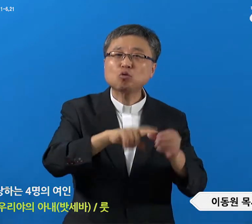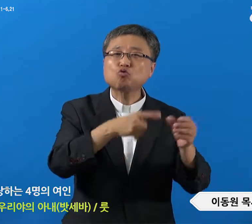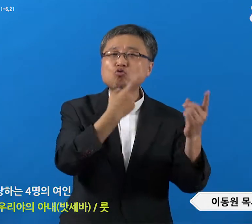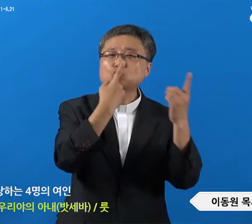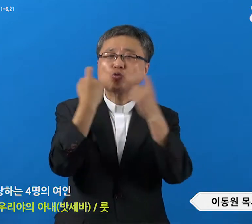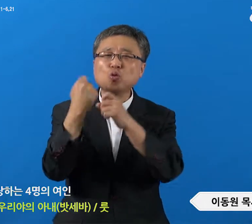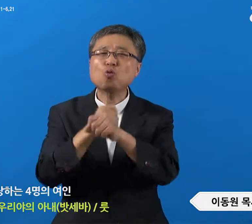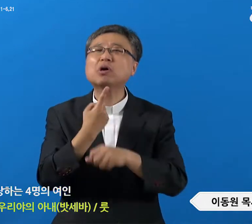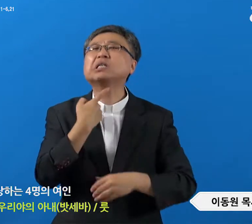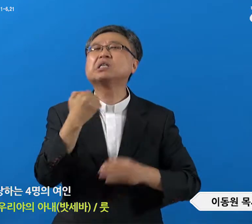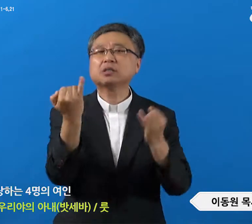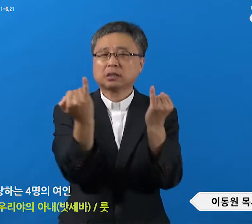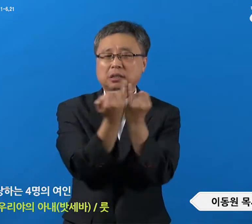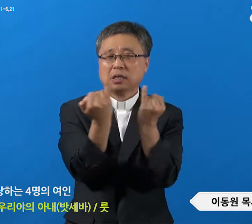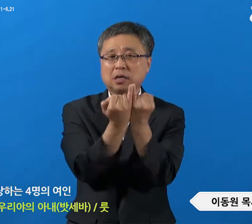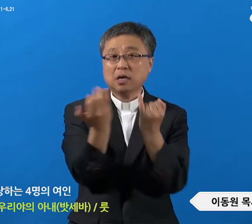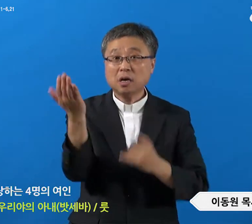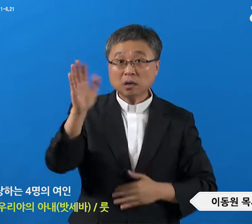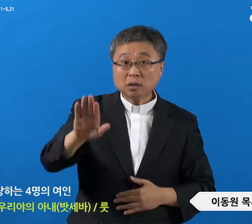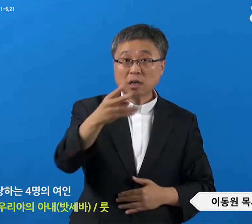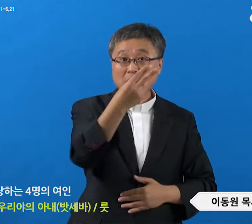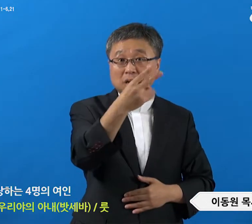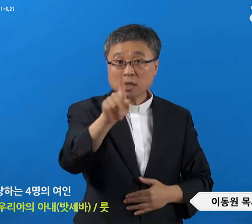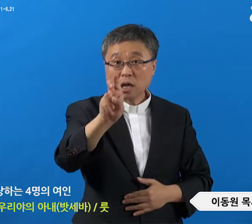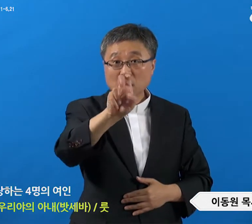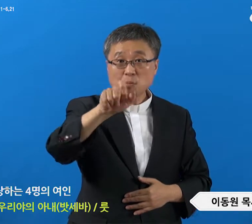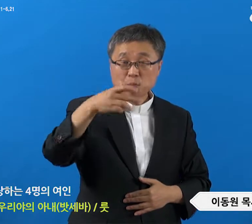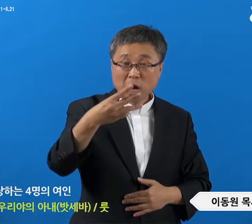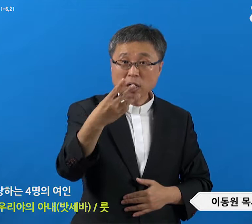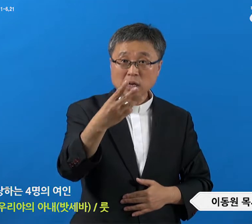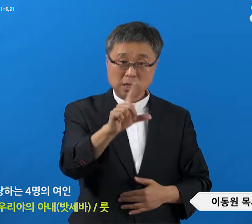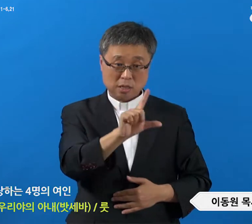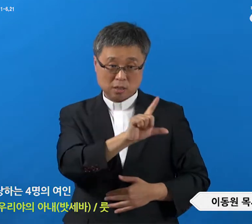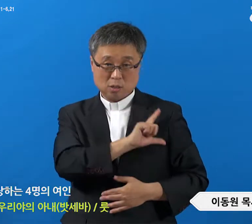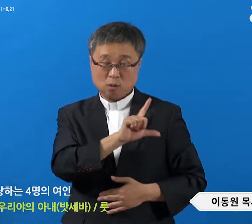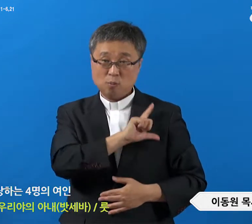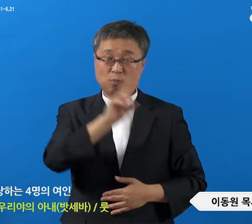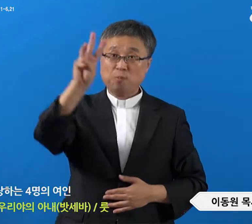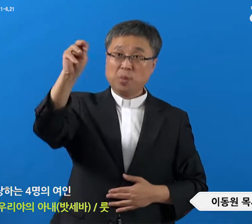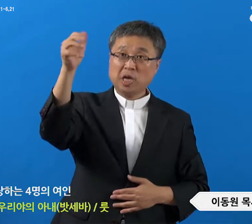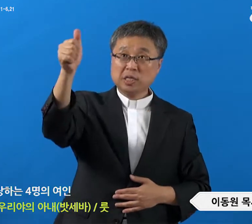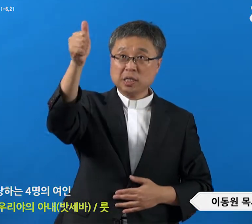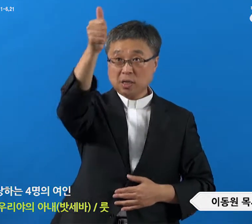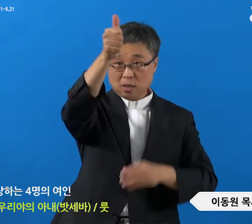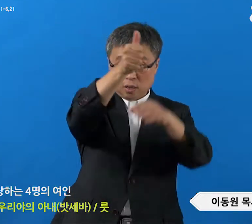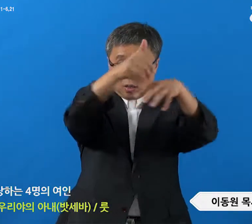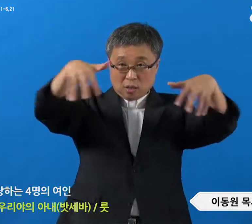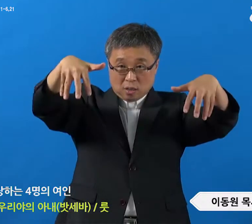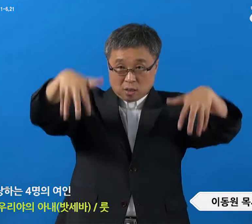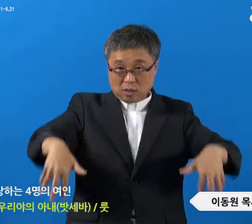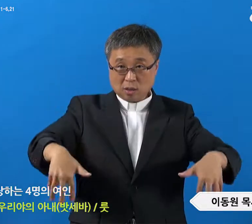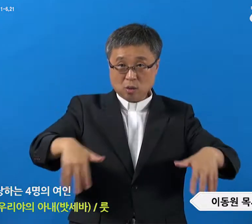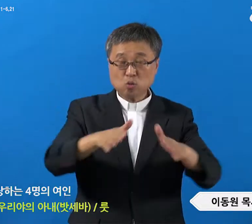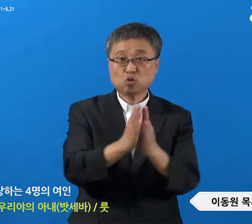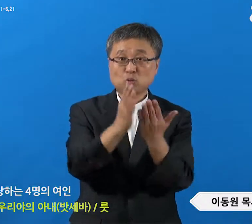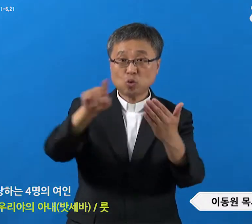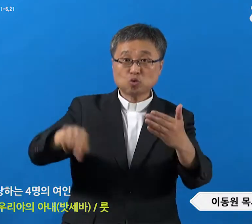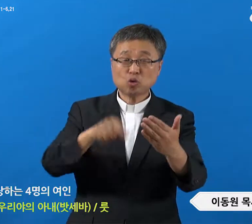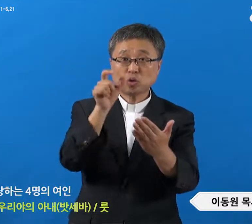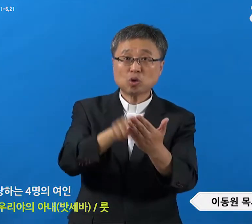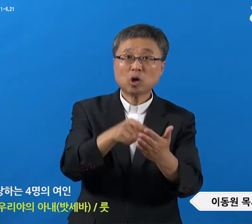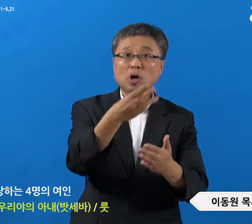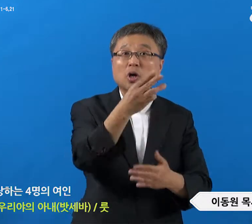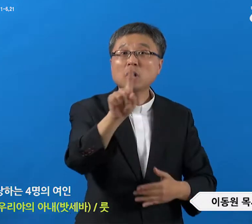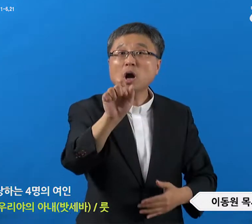여자예요. 그런 다말의 이름을 당당하게 메시아의 족보, 예수님의 족보 중에 기록해 놓았습니다.